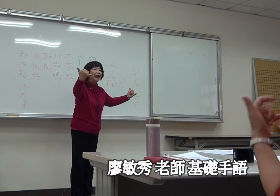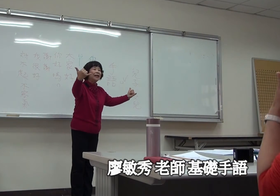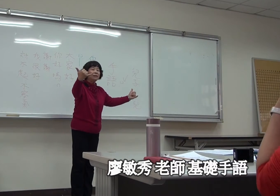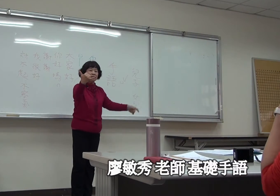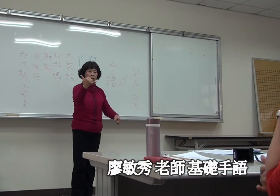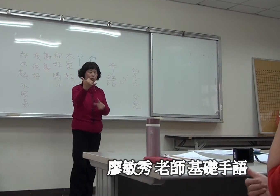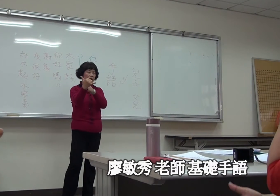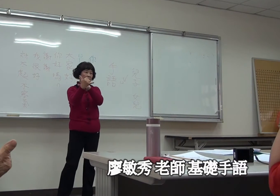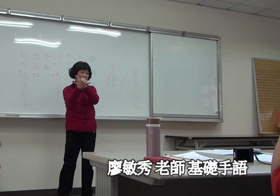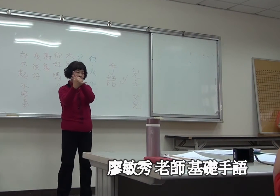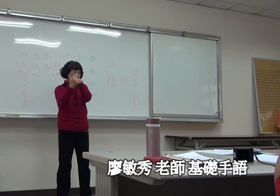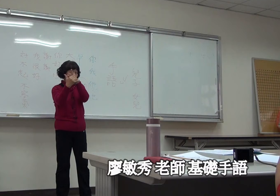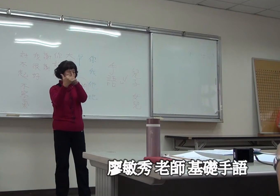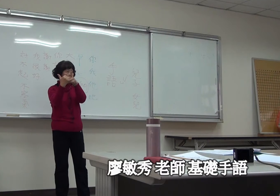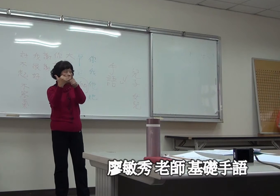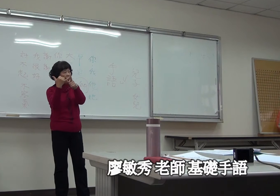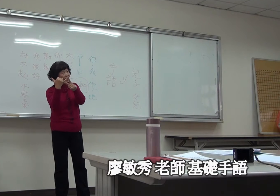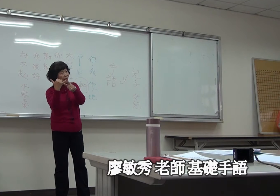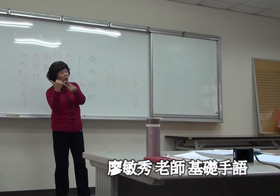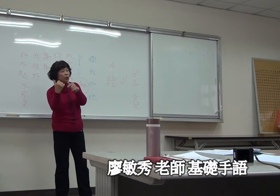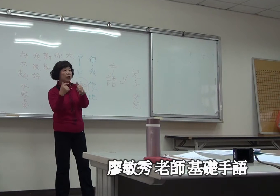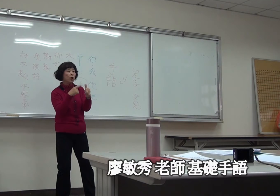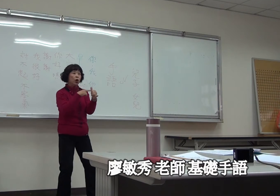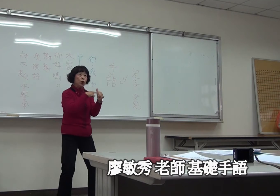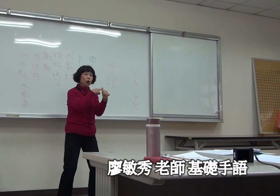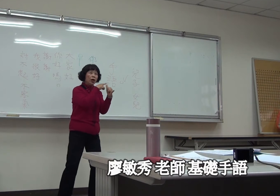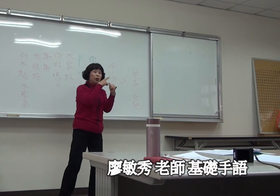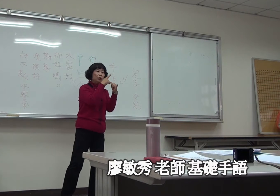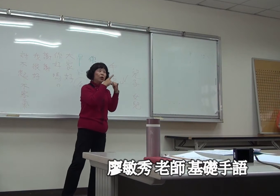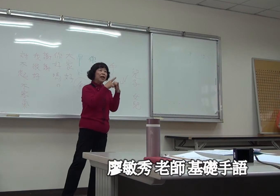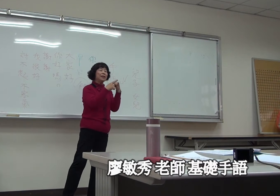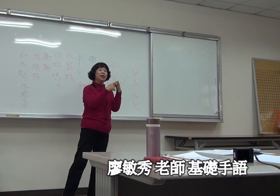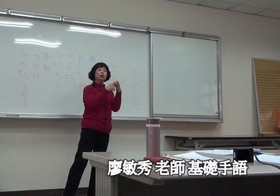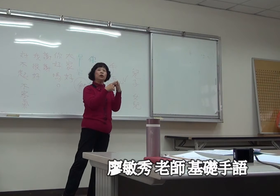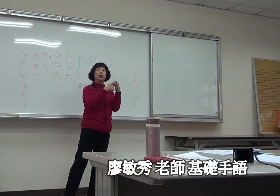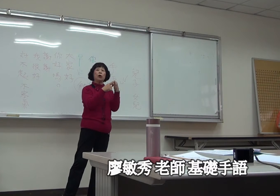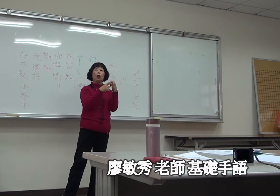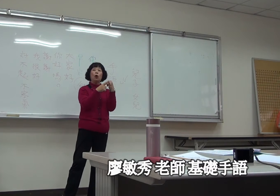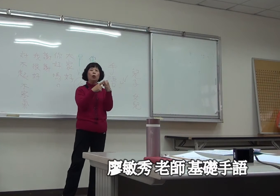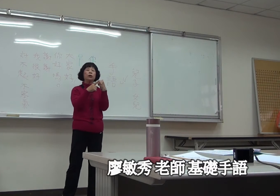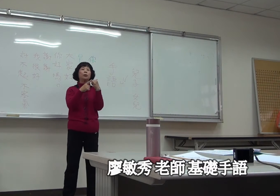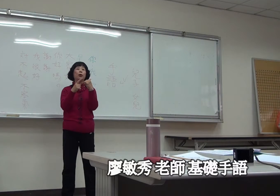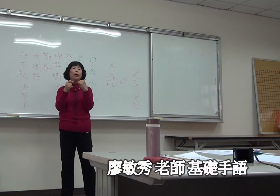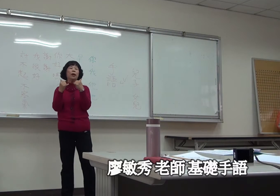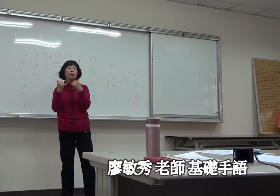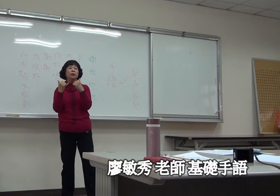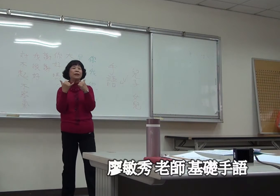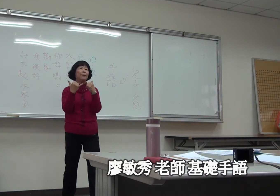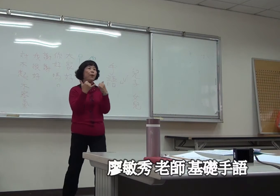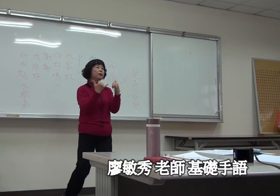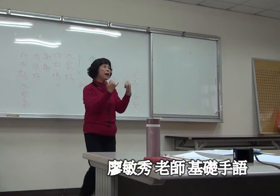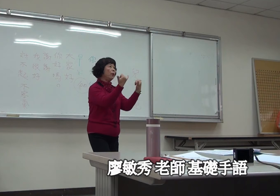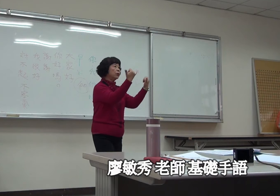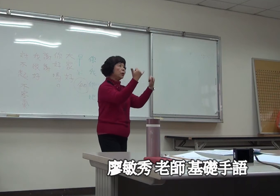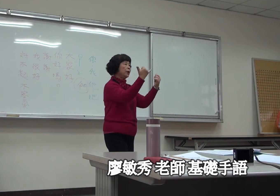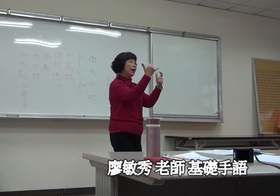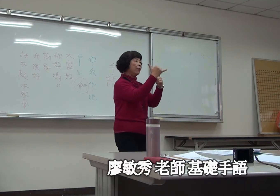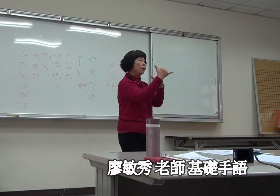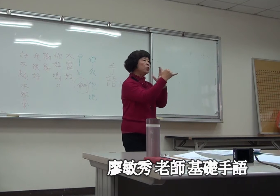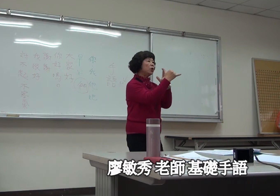们，你看，有很多男生女生，有很多男生女生哦，对不对？就这杂波杂波，所以你看我们手